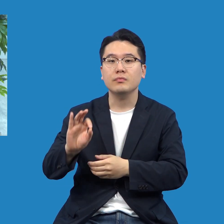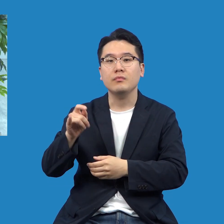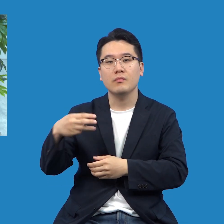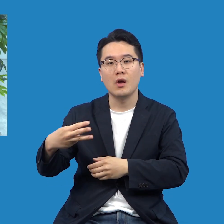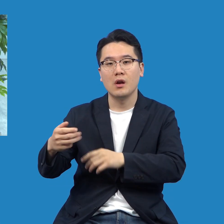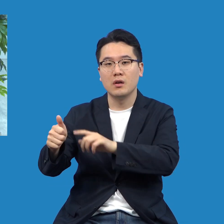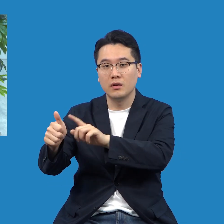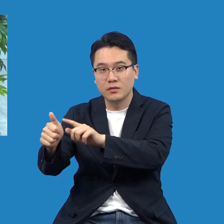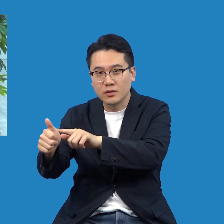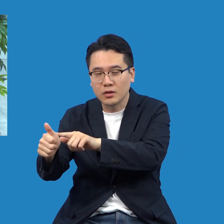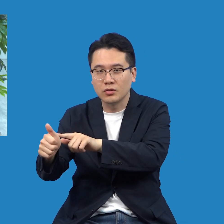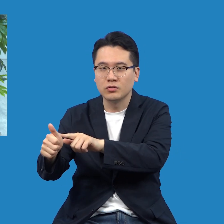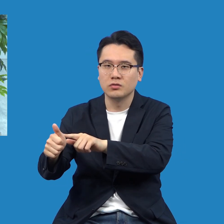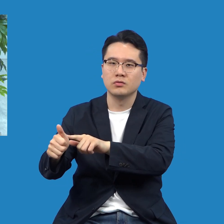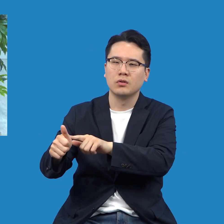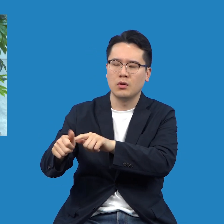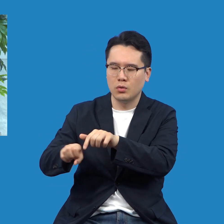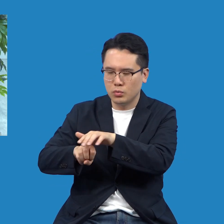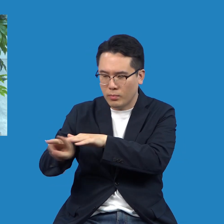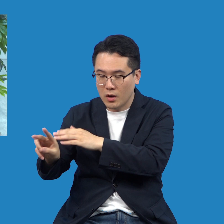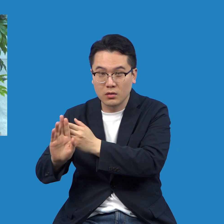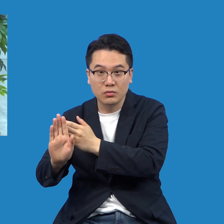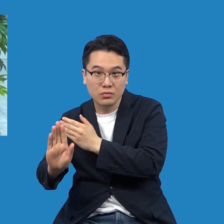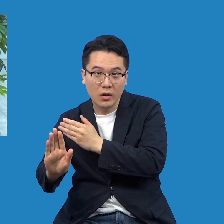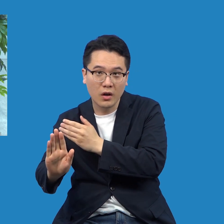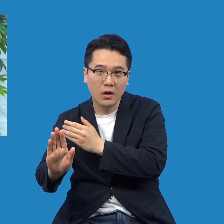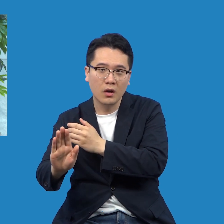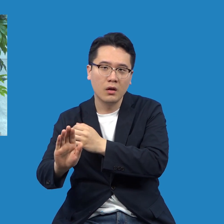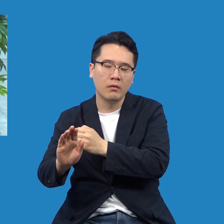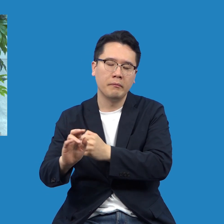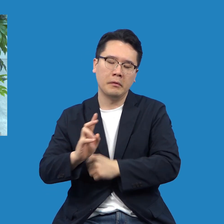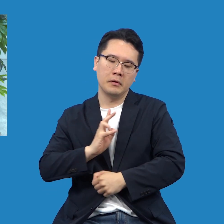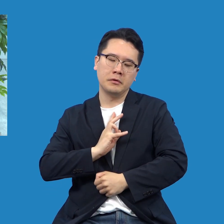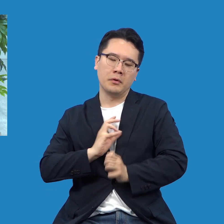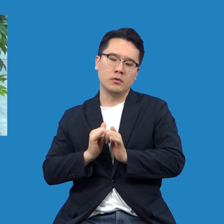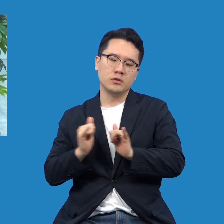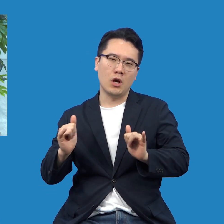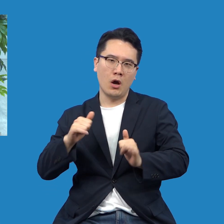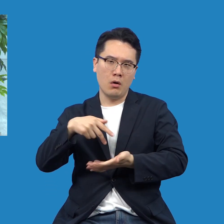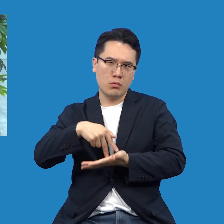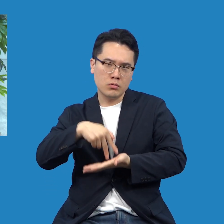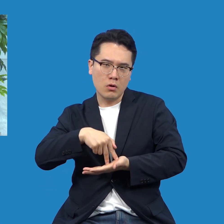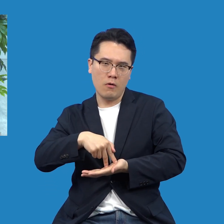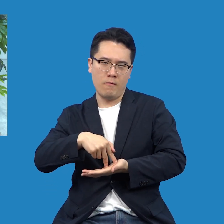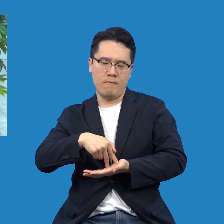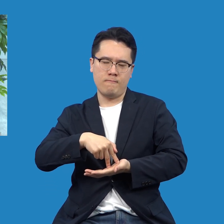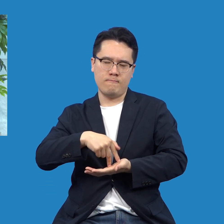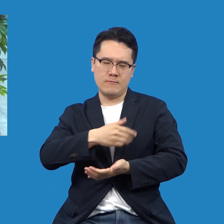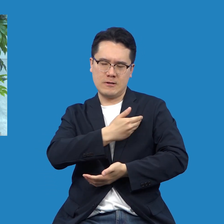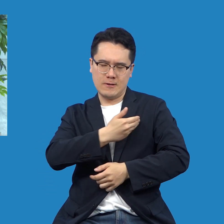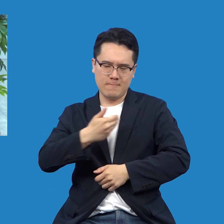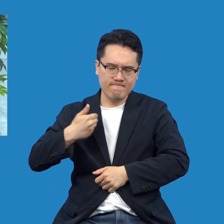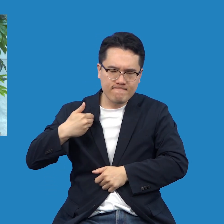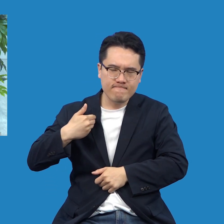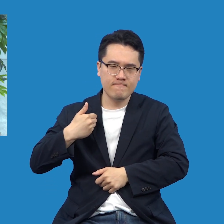효과적인 사역을 감당하기가 어려운 그런 상황에